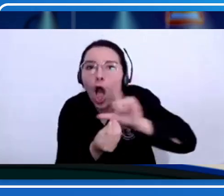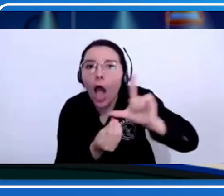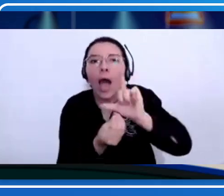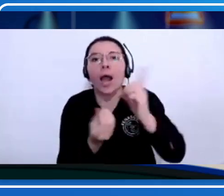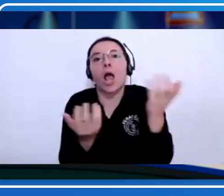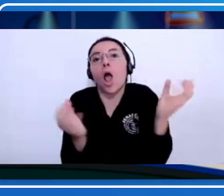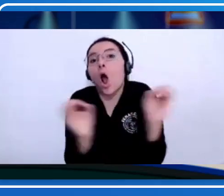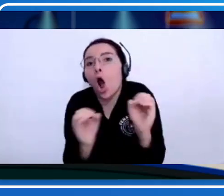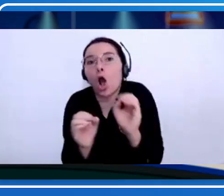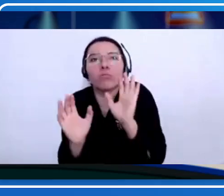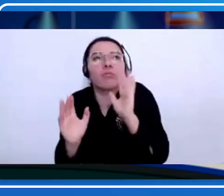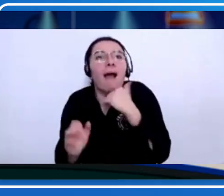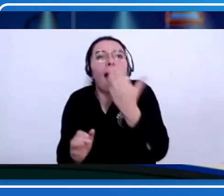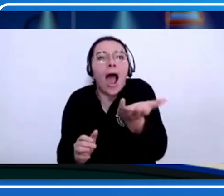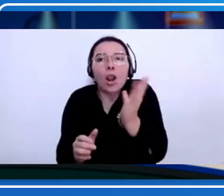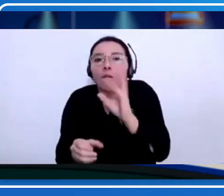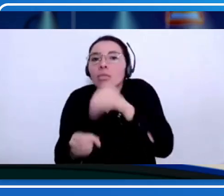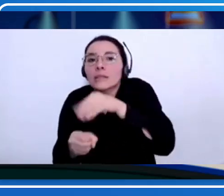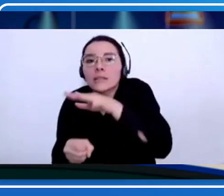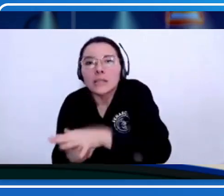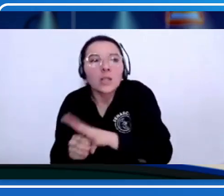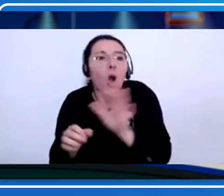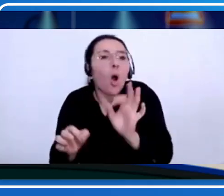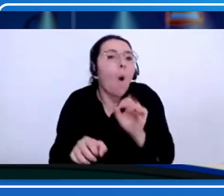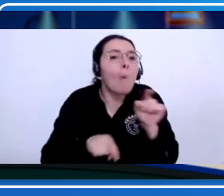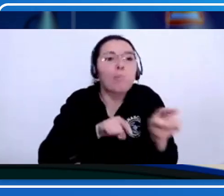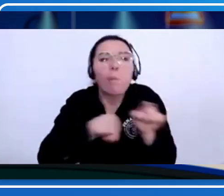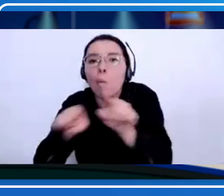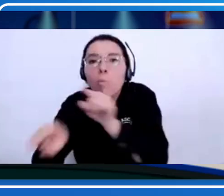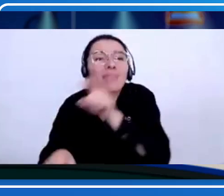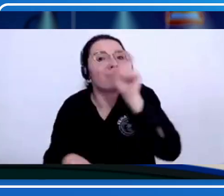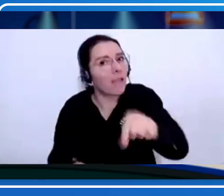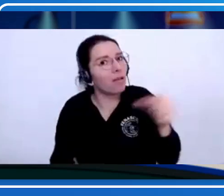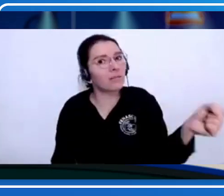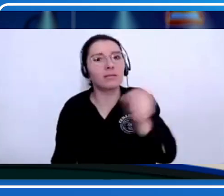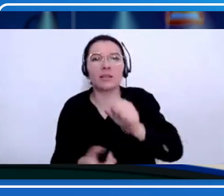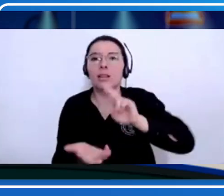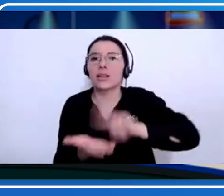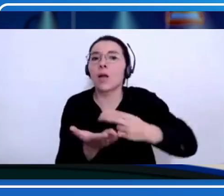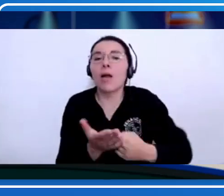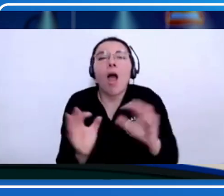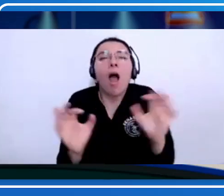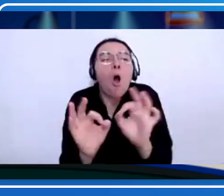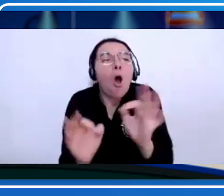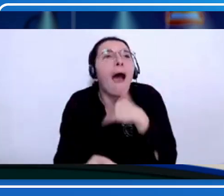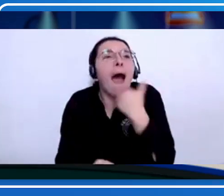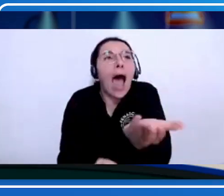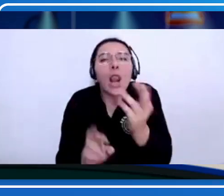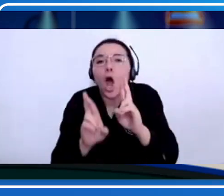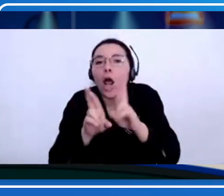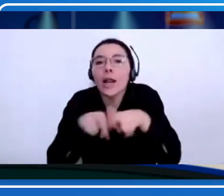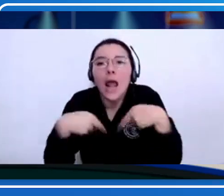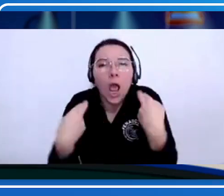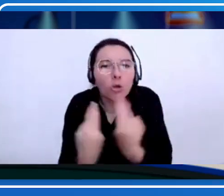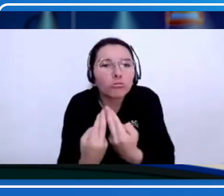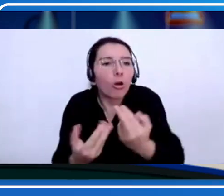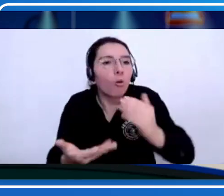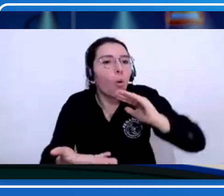o de las instancias correspondientes o bien en las reuniones que la